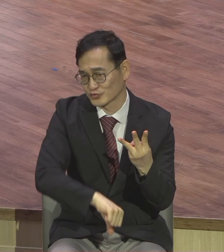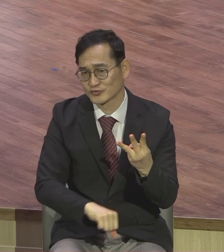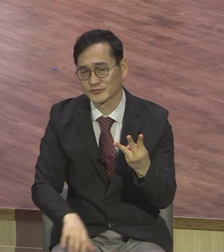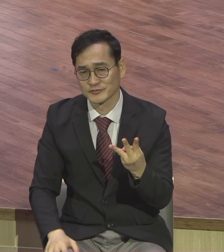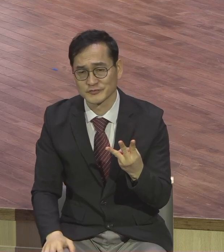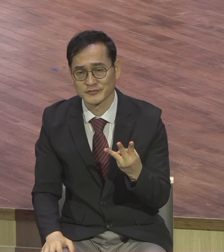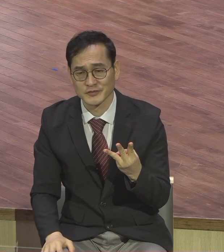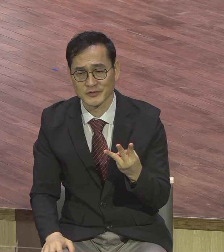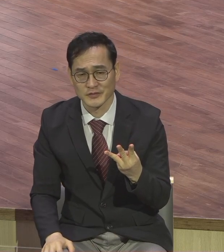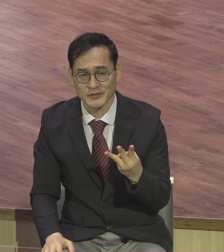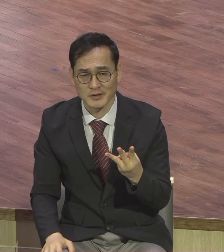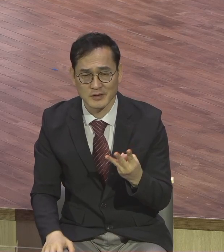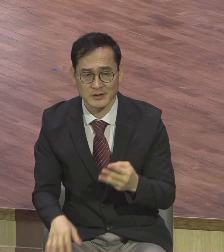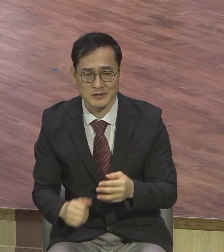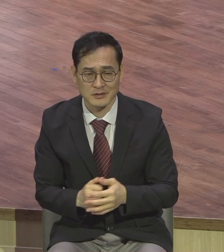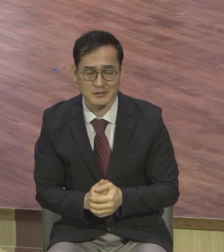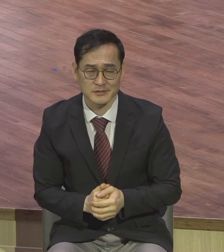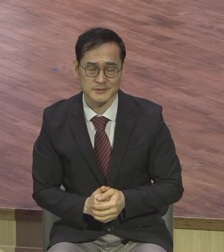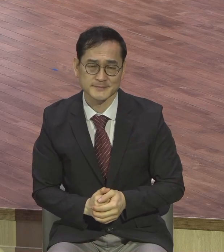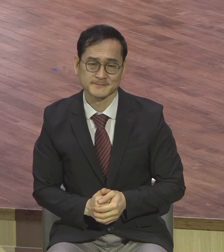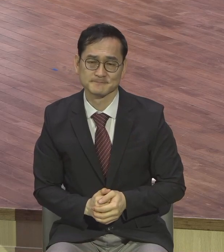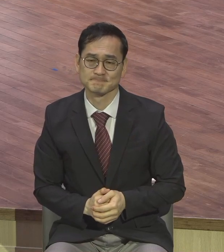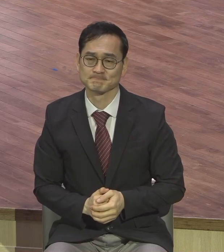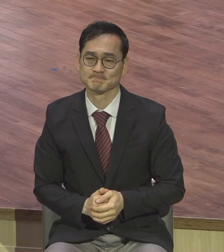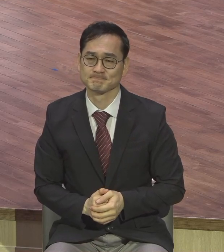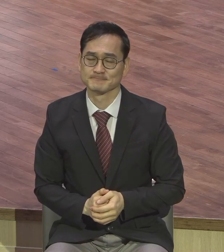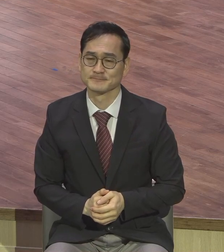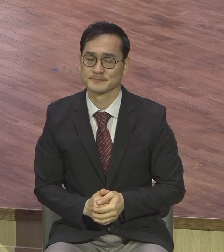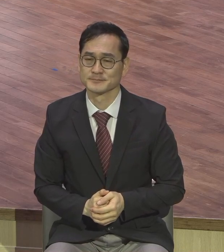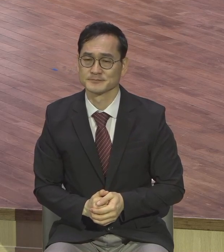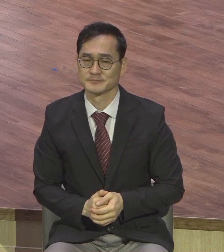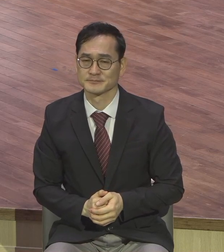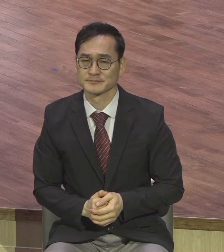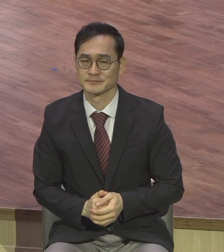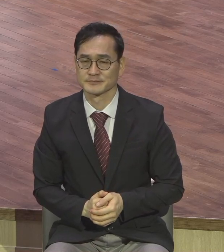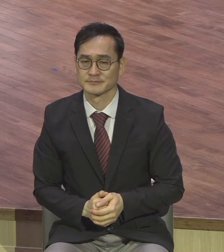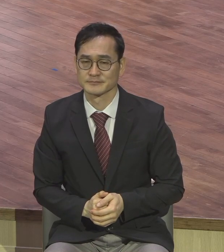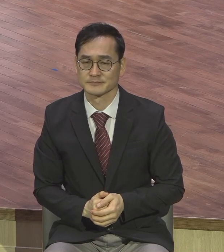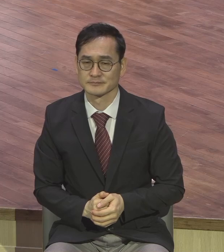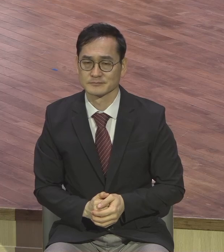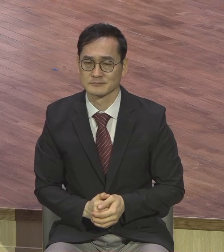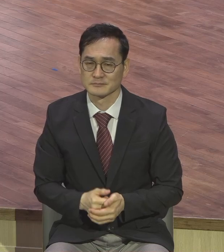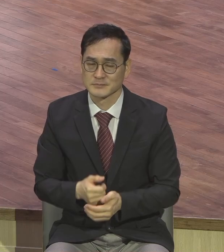별거 한 것 같은데 뭐 조금 한 것밖에 없는데 하나님 그렇게 안 봐요.